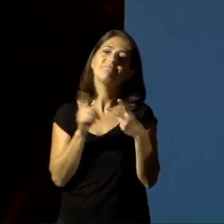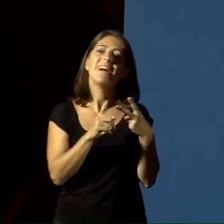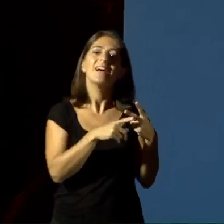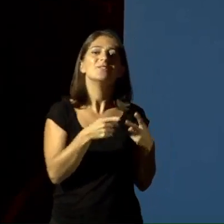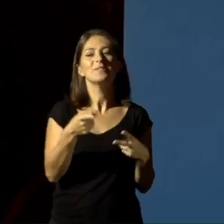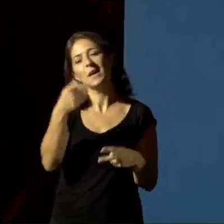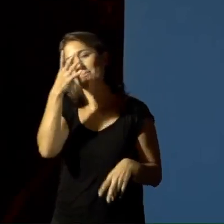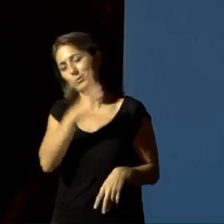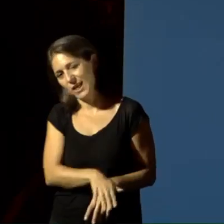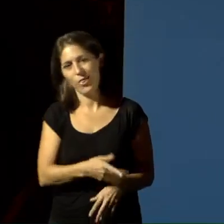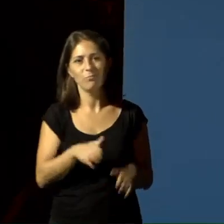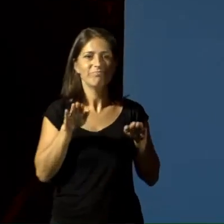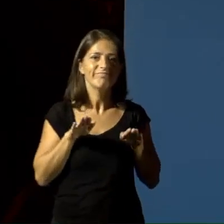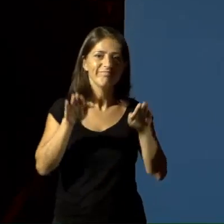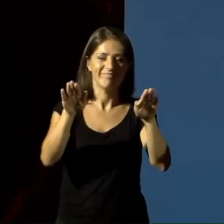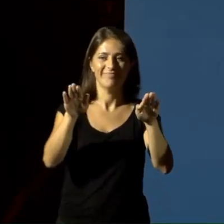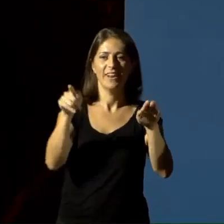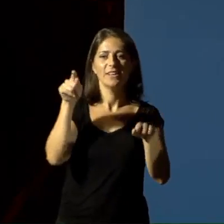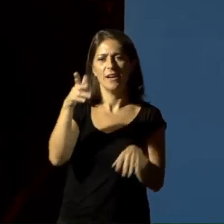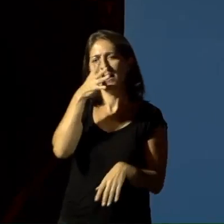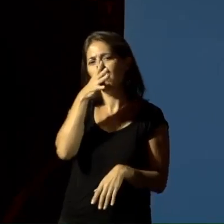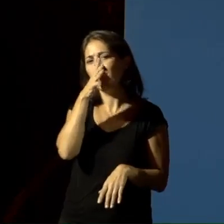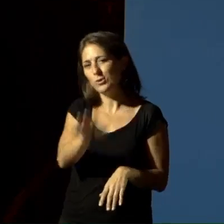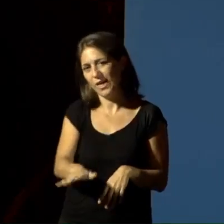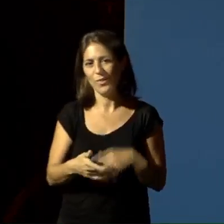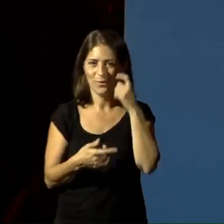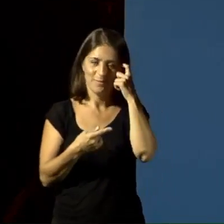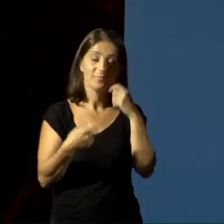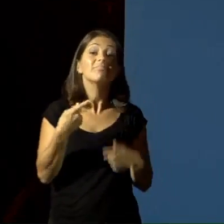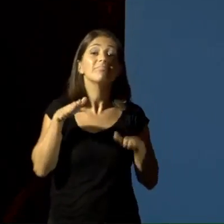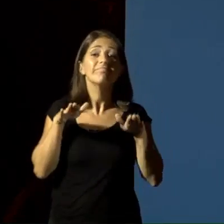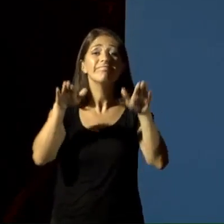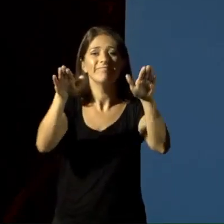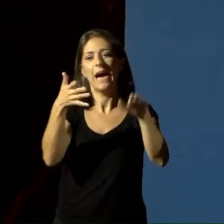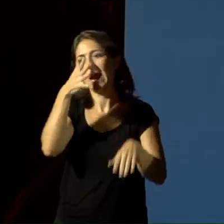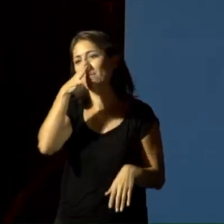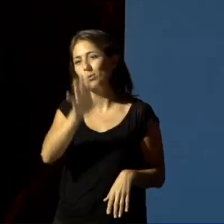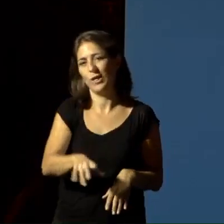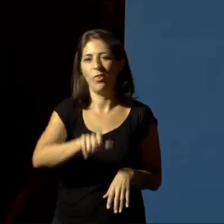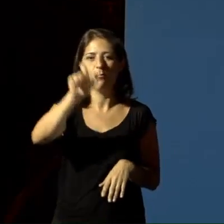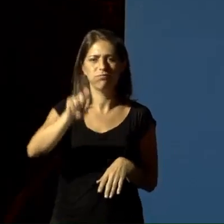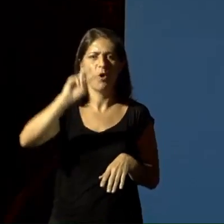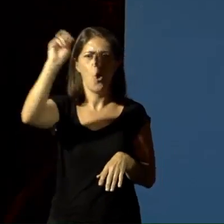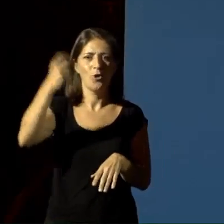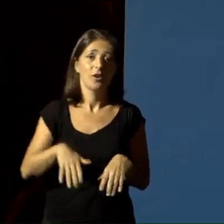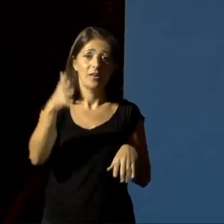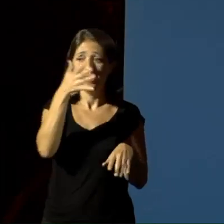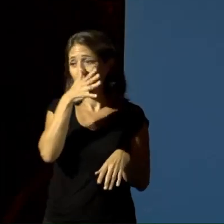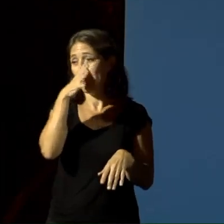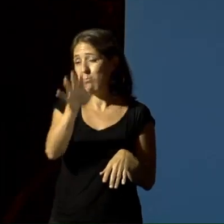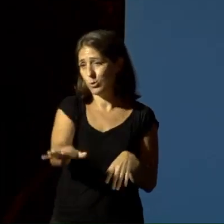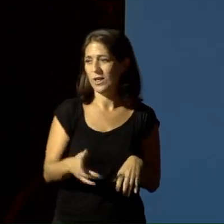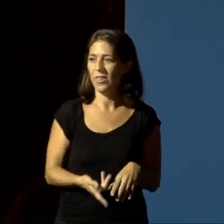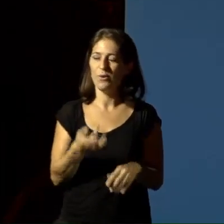Ramón Barral. Caso Tecelán, Alfonso Puente. Fonte do Rei, Jesús Vázquez. Praza Mayor, José